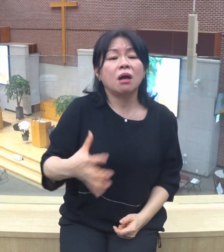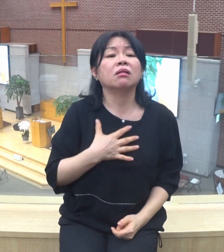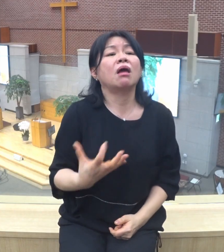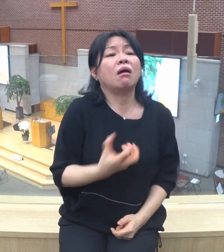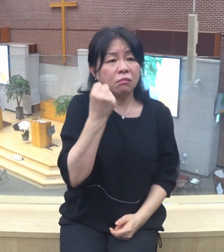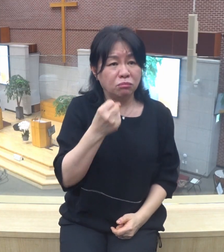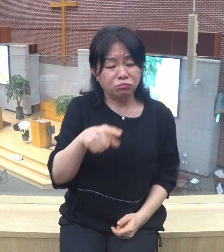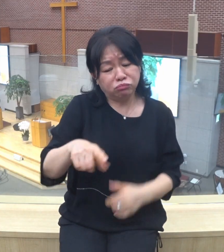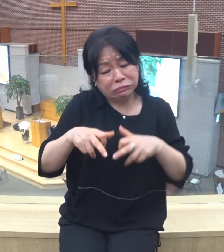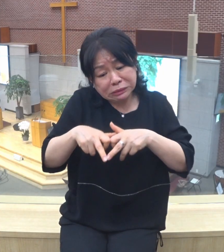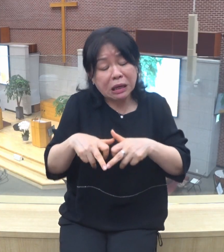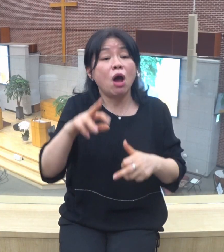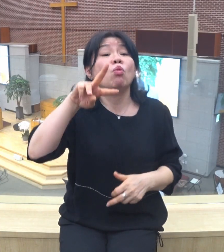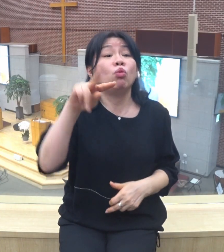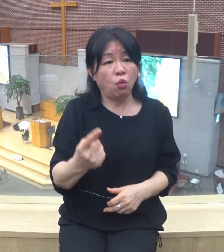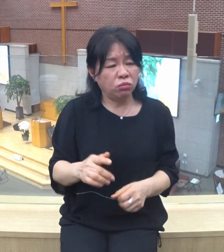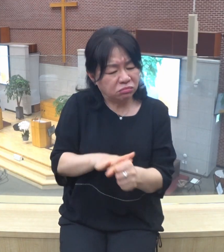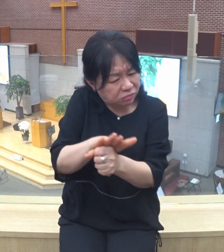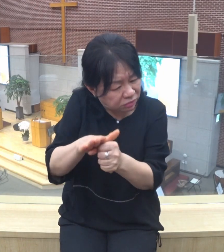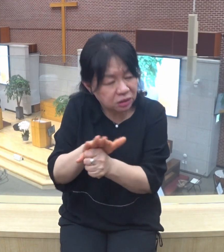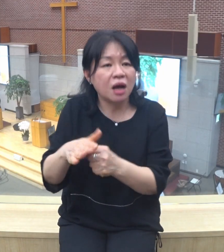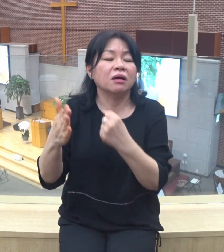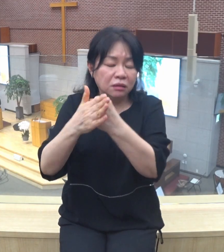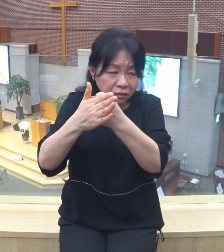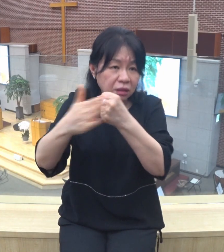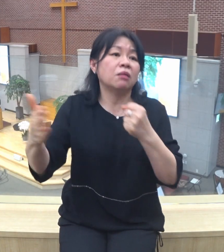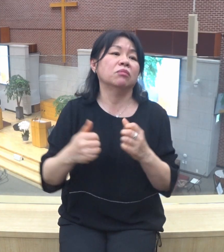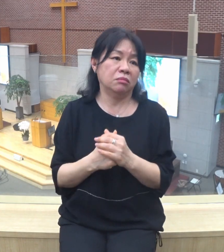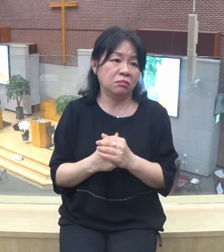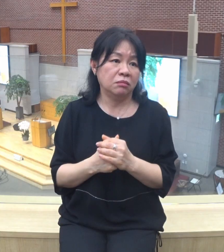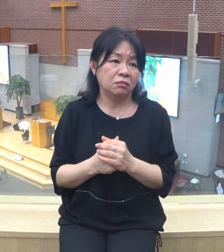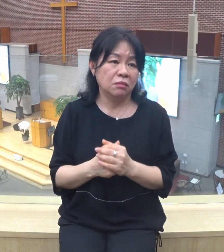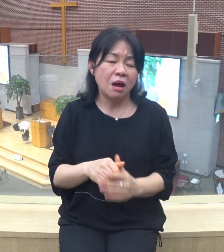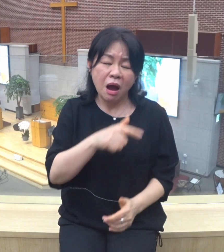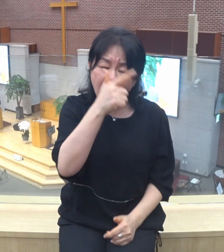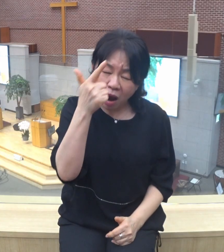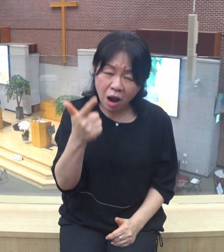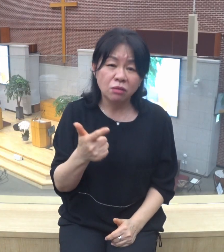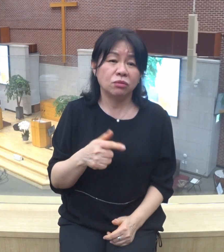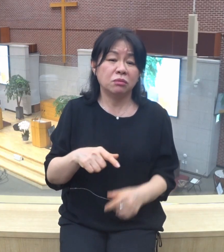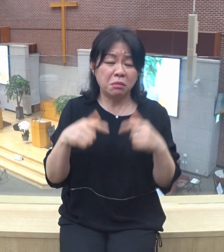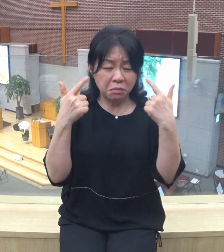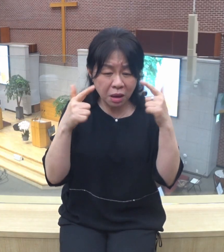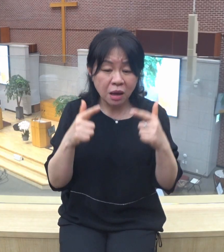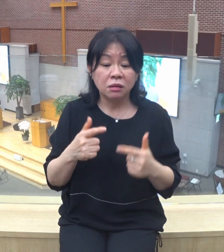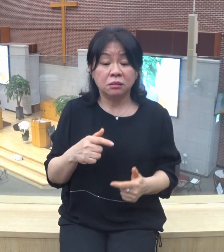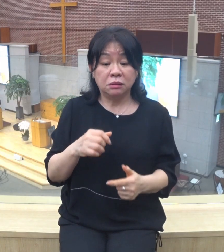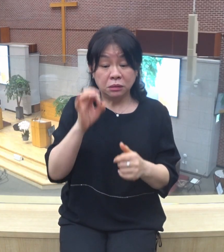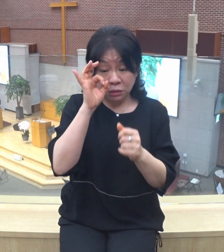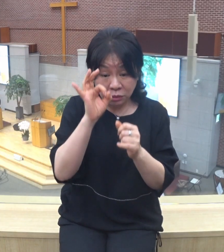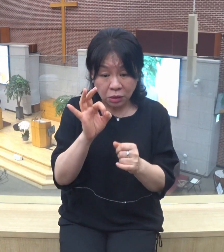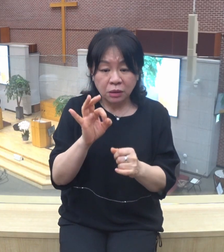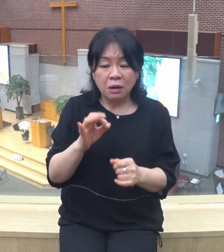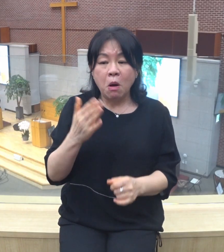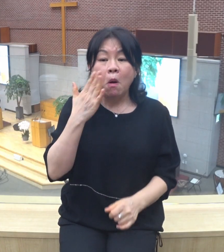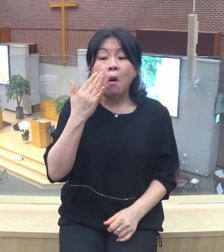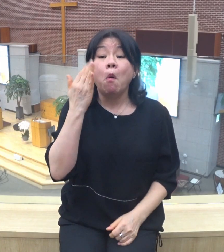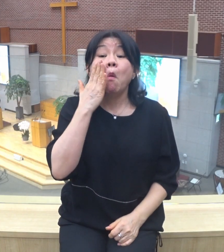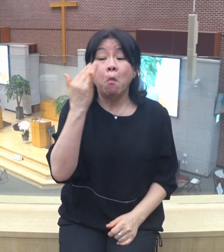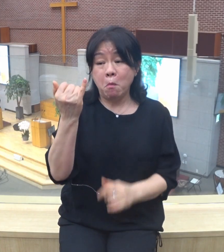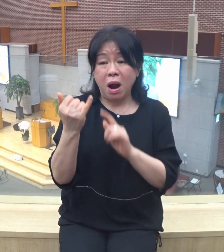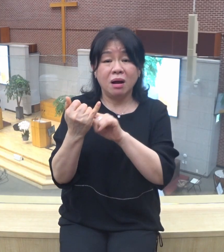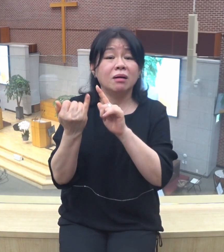여기고 애쓰고 또 애쓰는 것입니다. 하루에도 몇 번씩 숨을 고르고 다시 힘을 내는 모습을